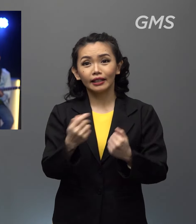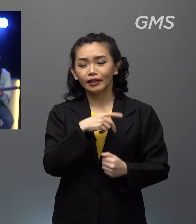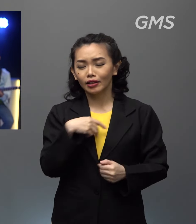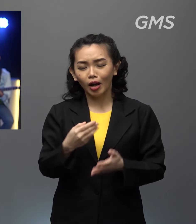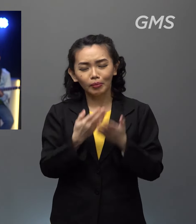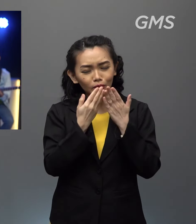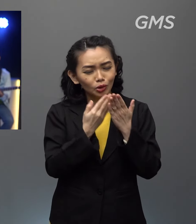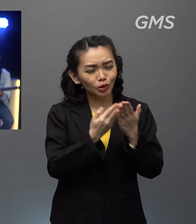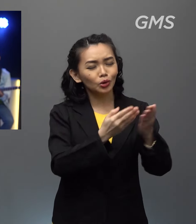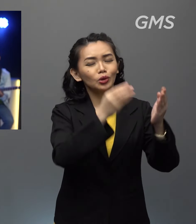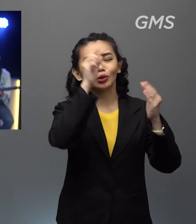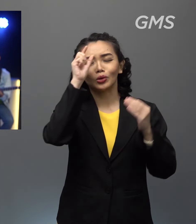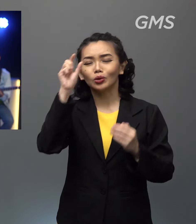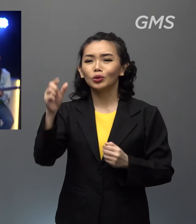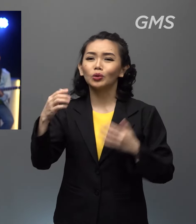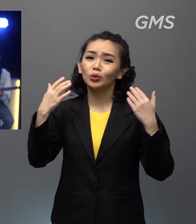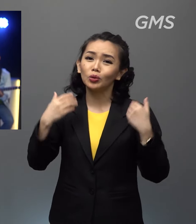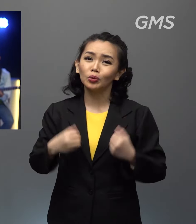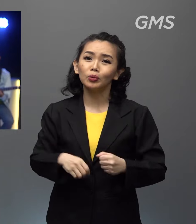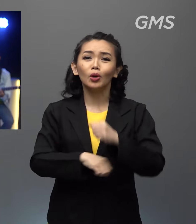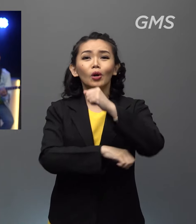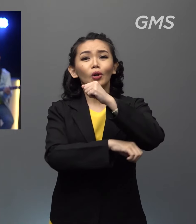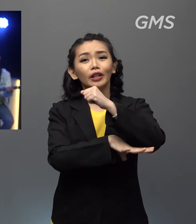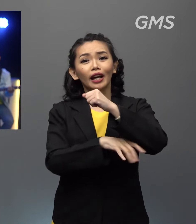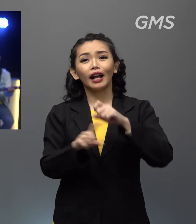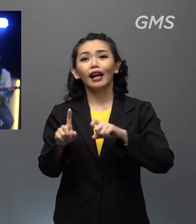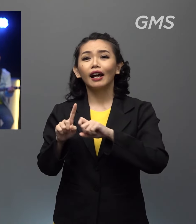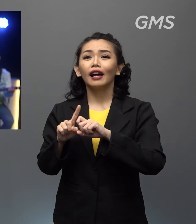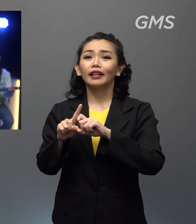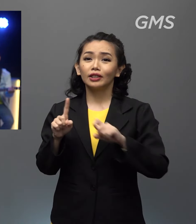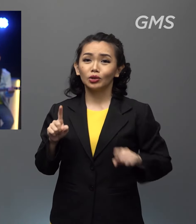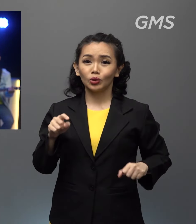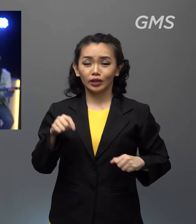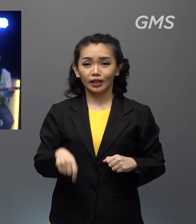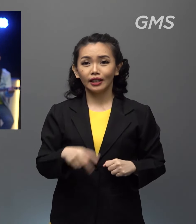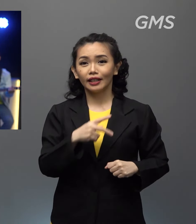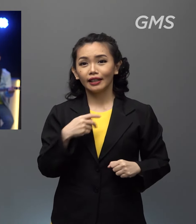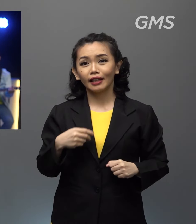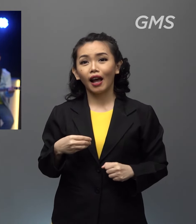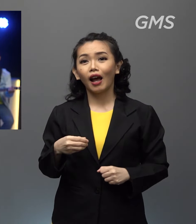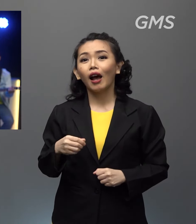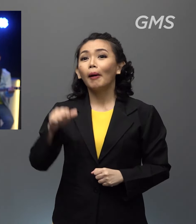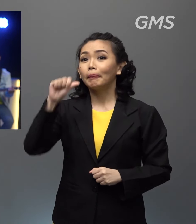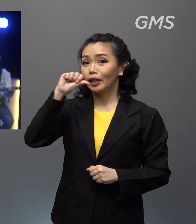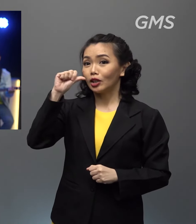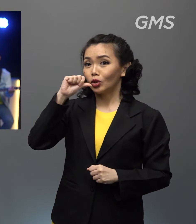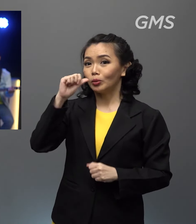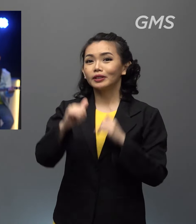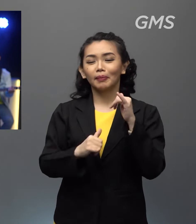ini. Haleluya. Kita minum sama-sama di dalam nama Tuhan Yesus.